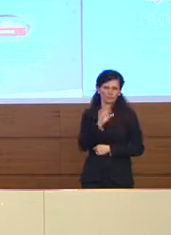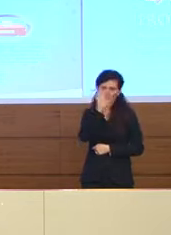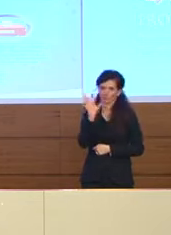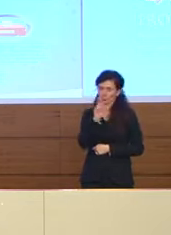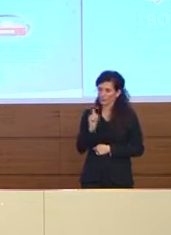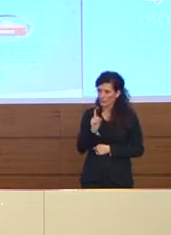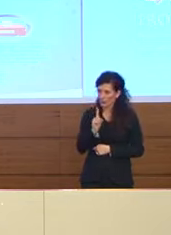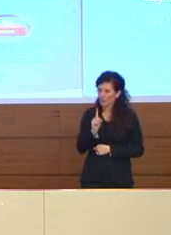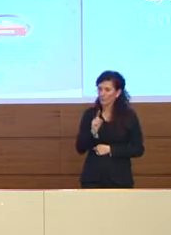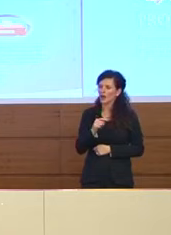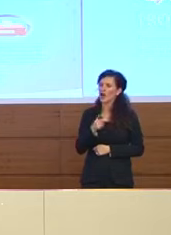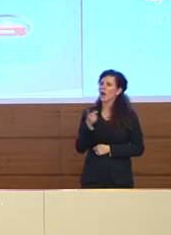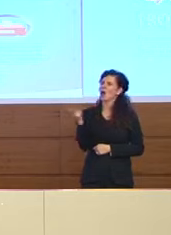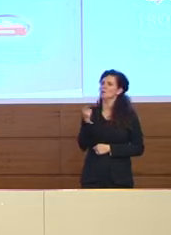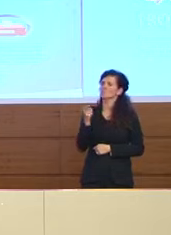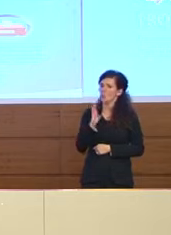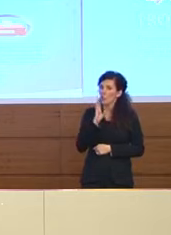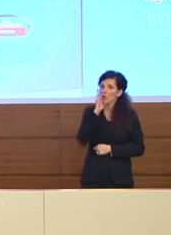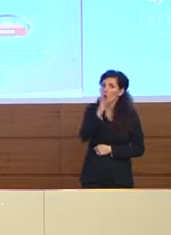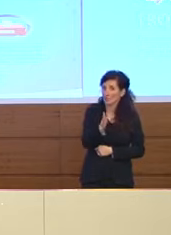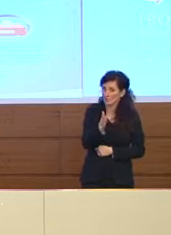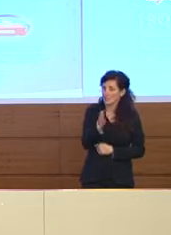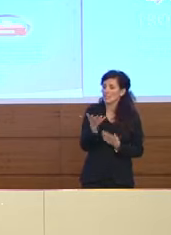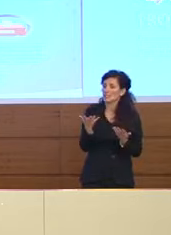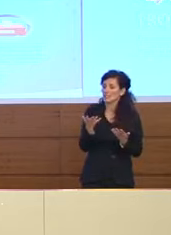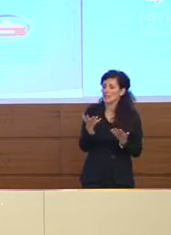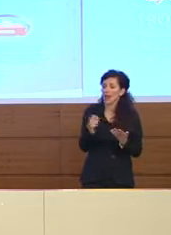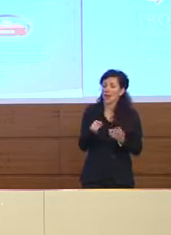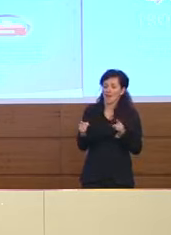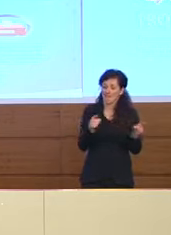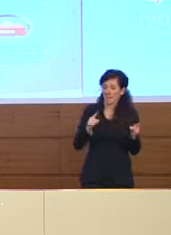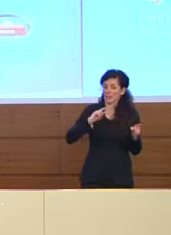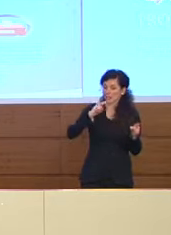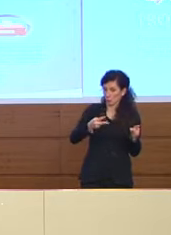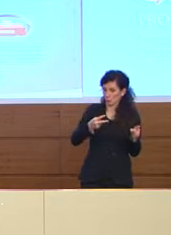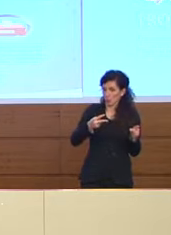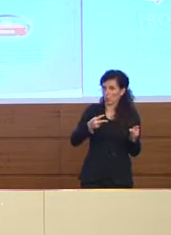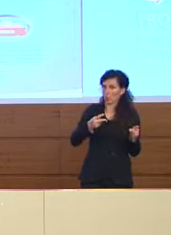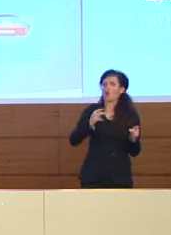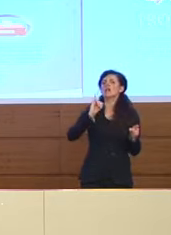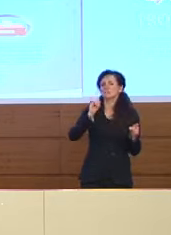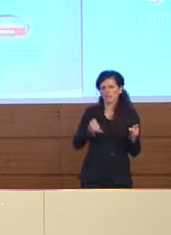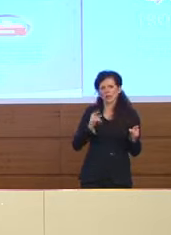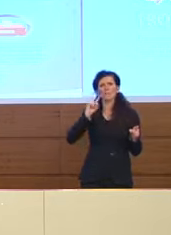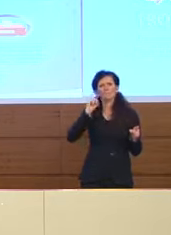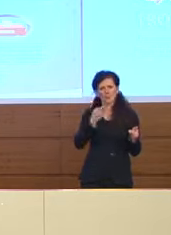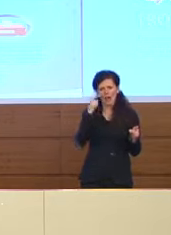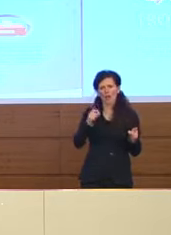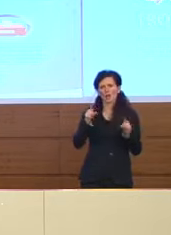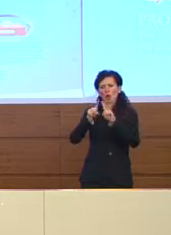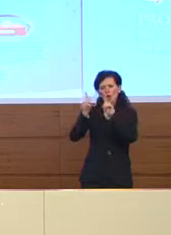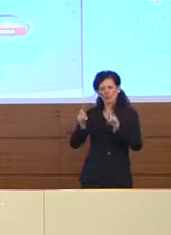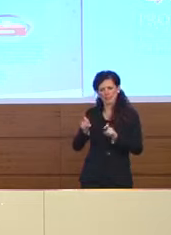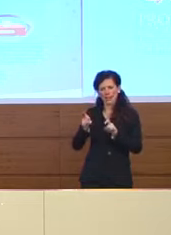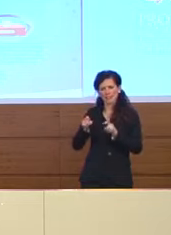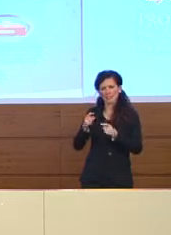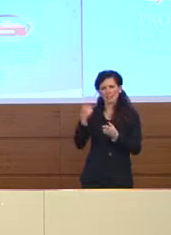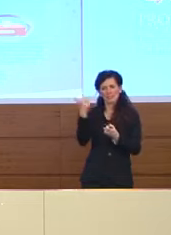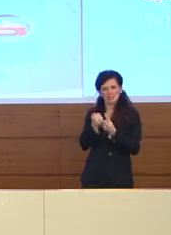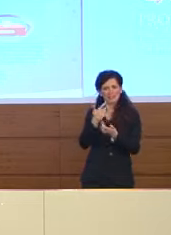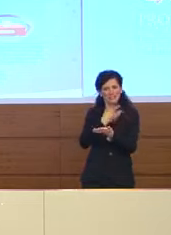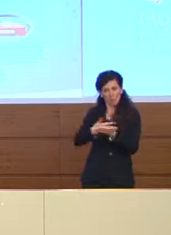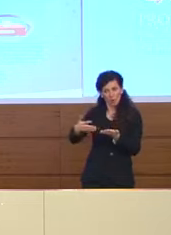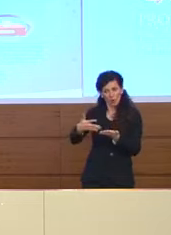consigliereste comunque di farli nella fase ii in maniera più estensiva possibile anche privatamente